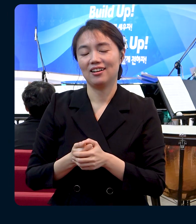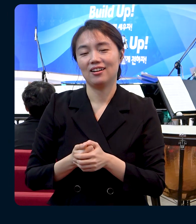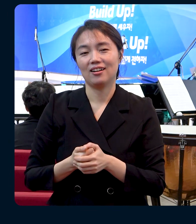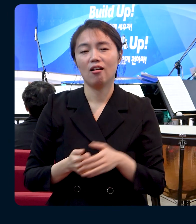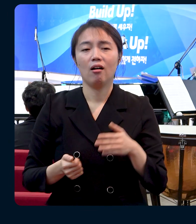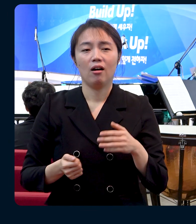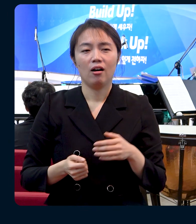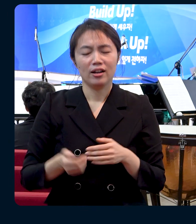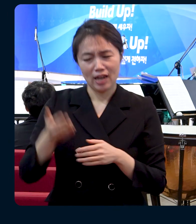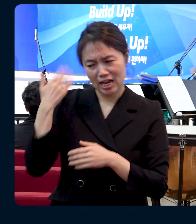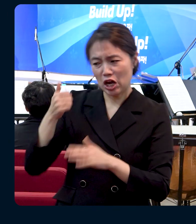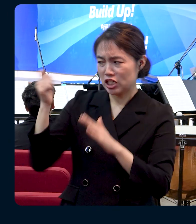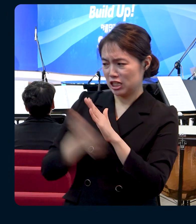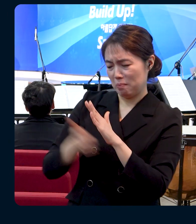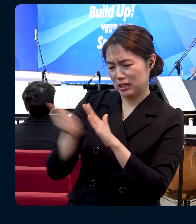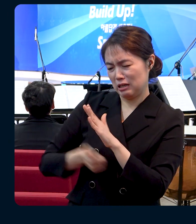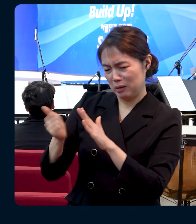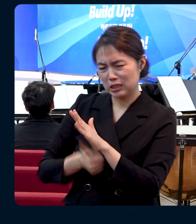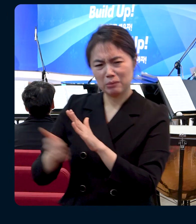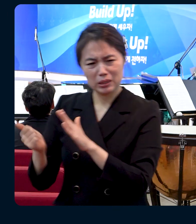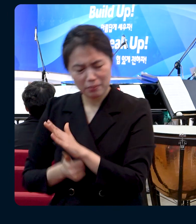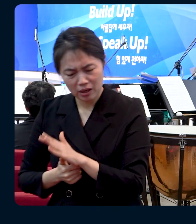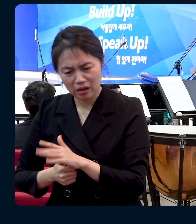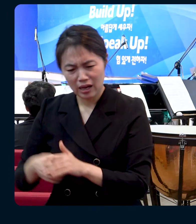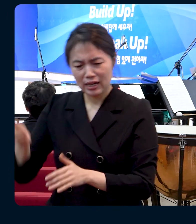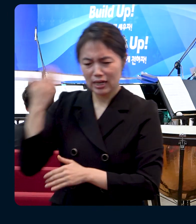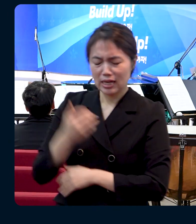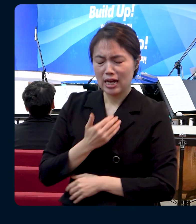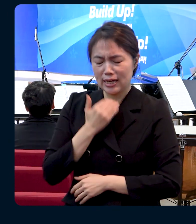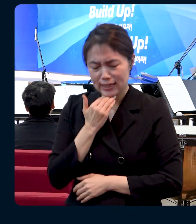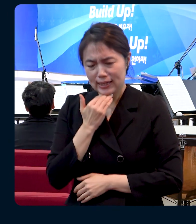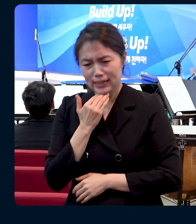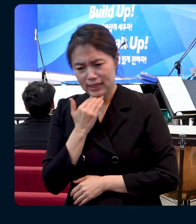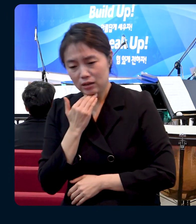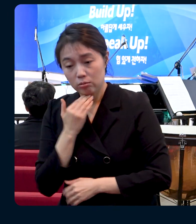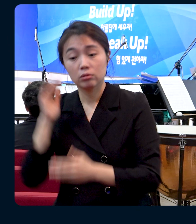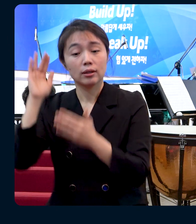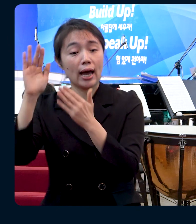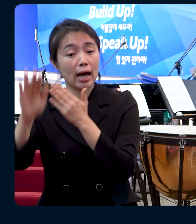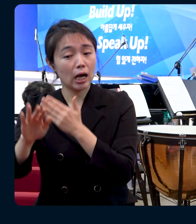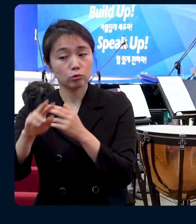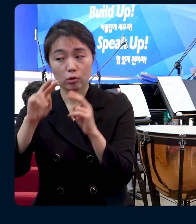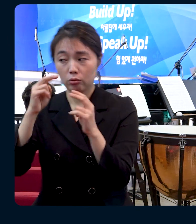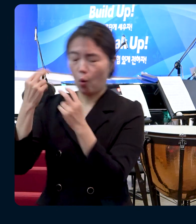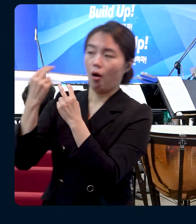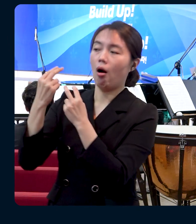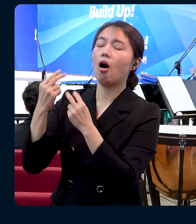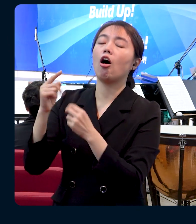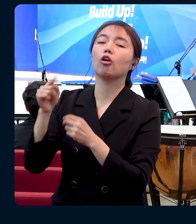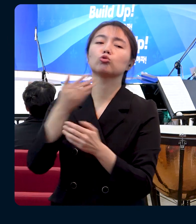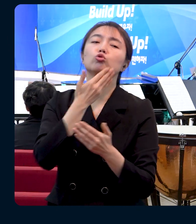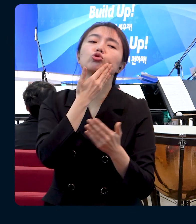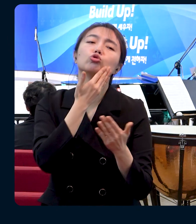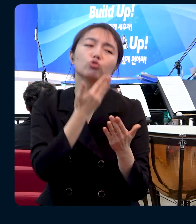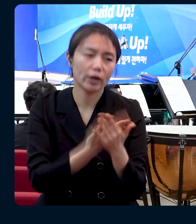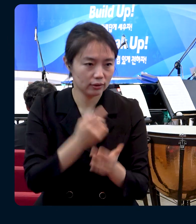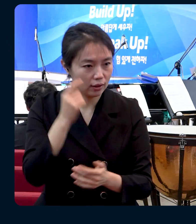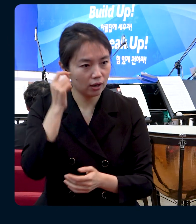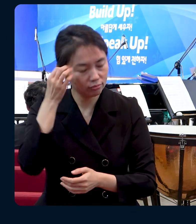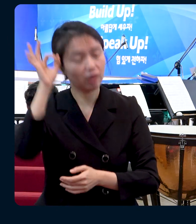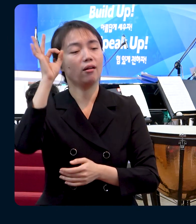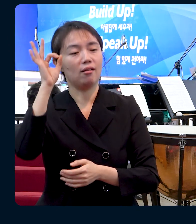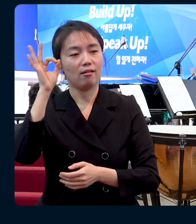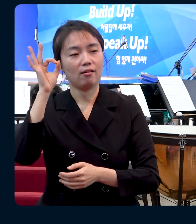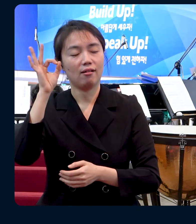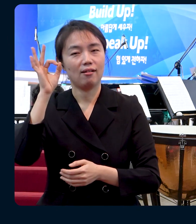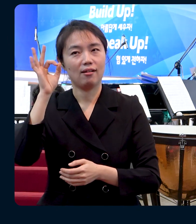그 실패가 이렇게 귀한 것인 줄 몰랐다. 그 기다림이 이렇게 중요한 것인 줄 몰랐다.